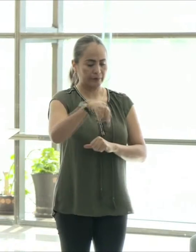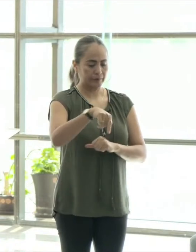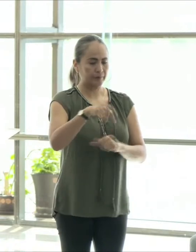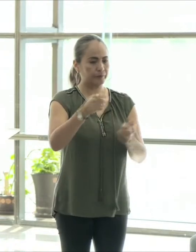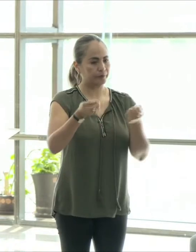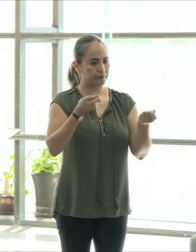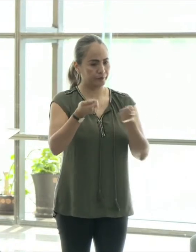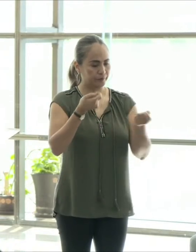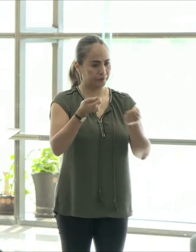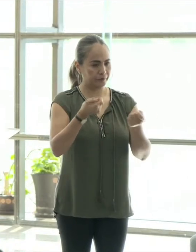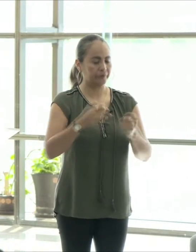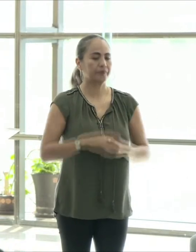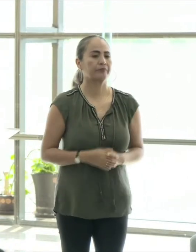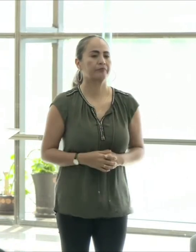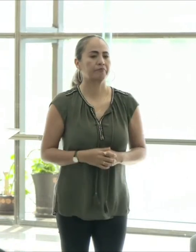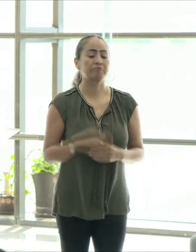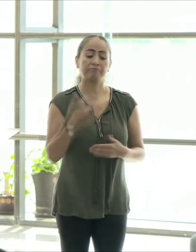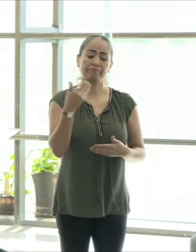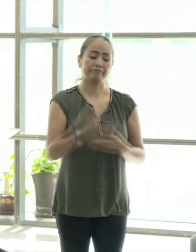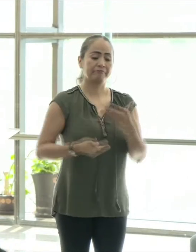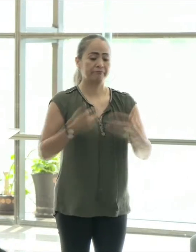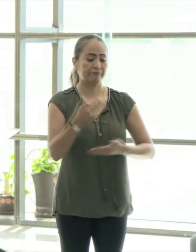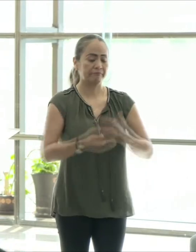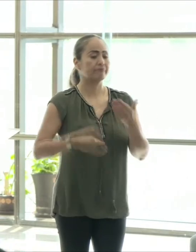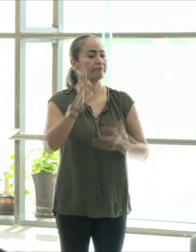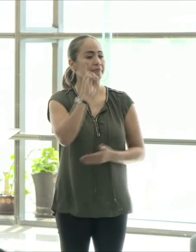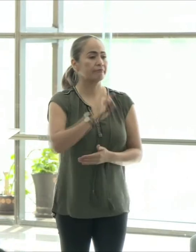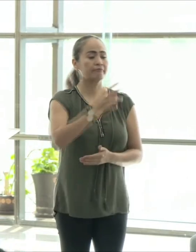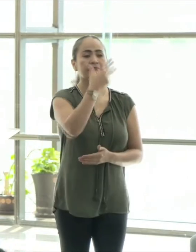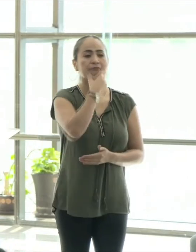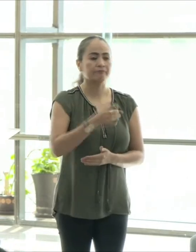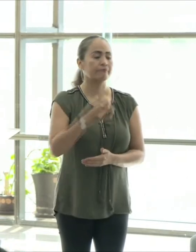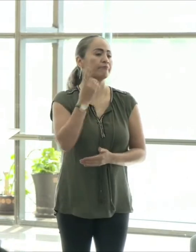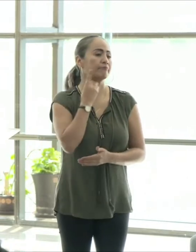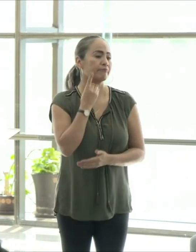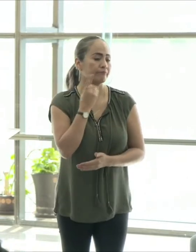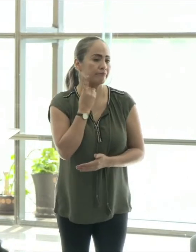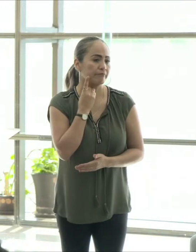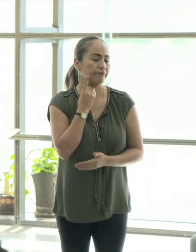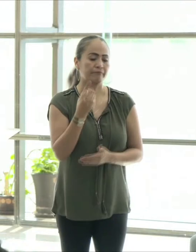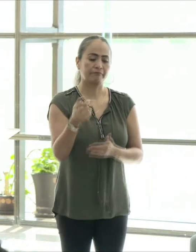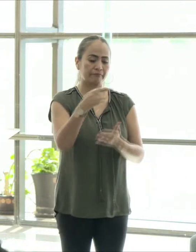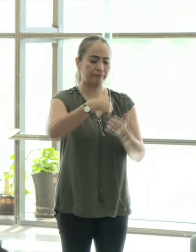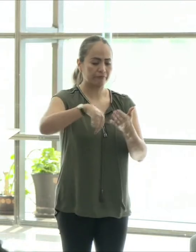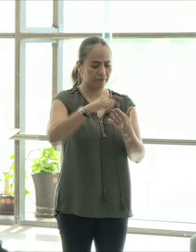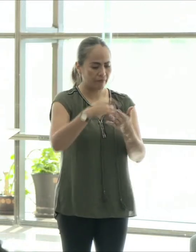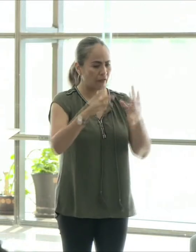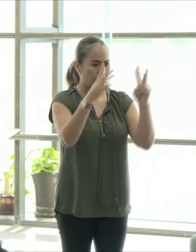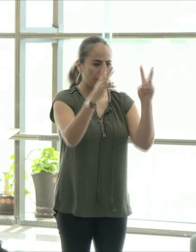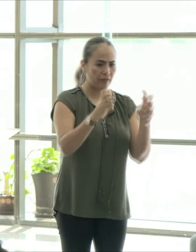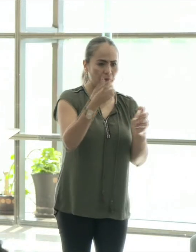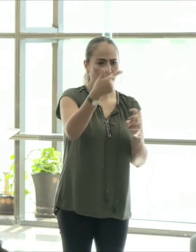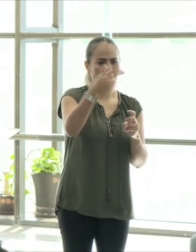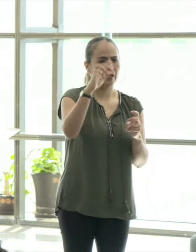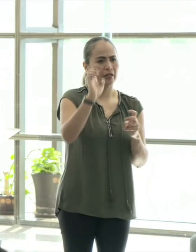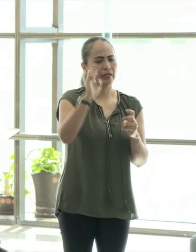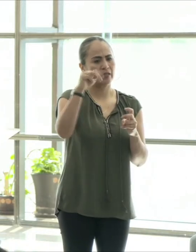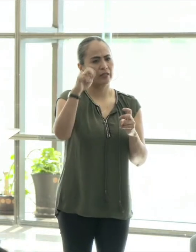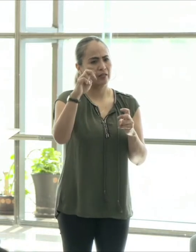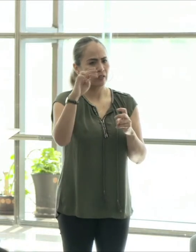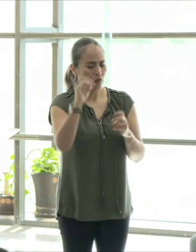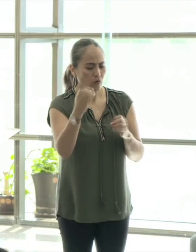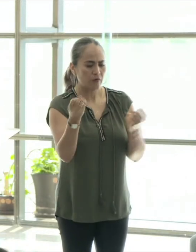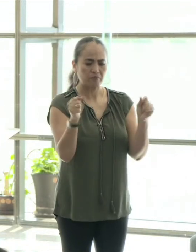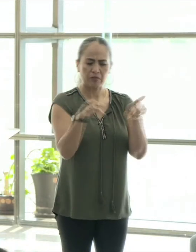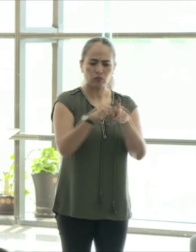Así que el paso que hoy están dando las y los legisladores en El Avance en la en la agenda de género en la erradicación de la